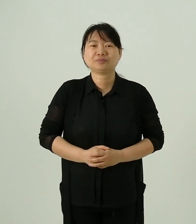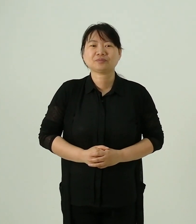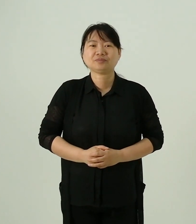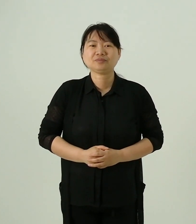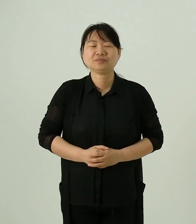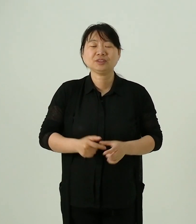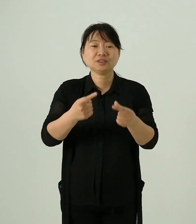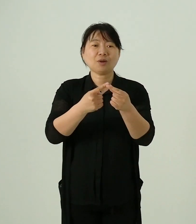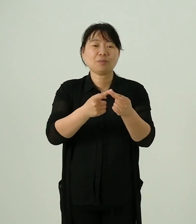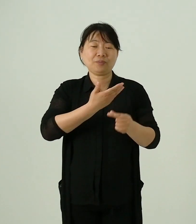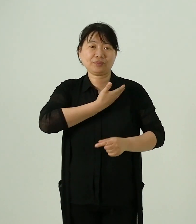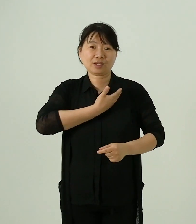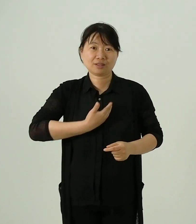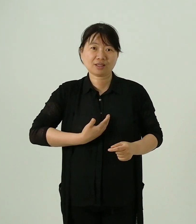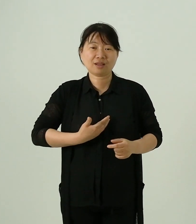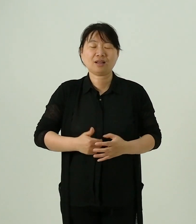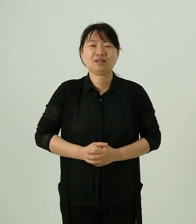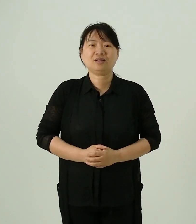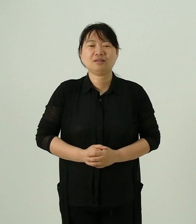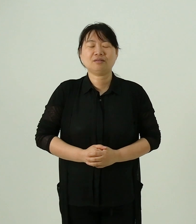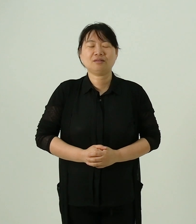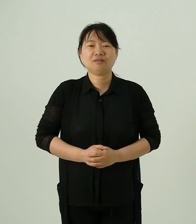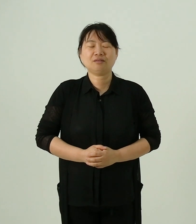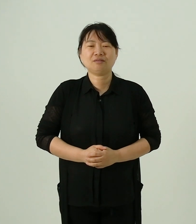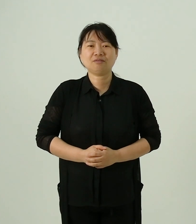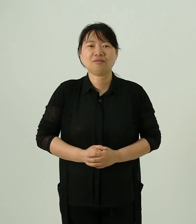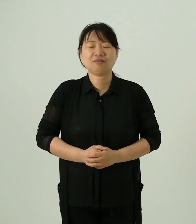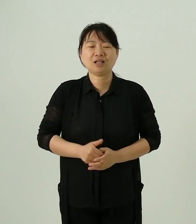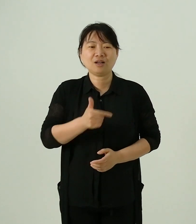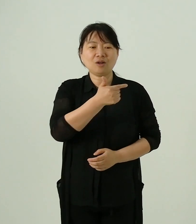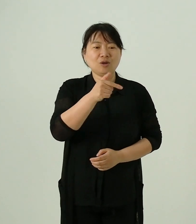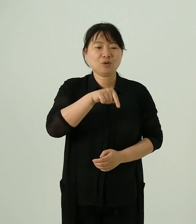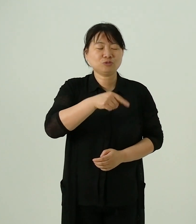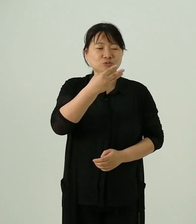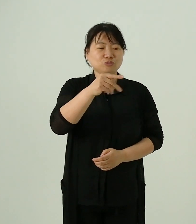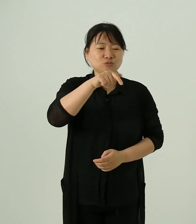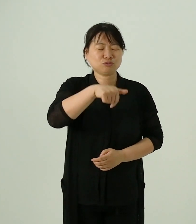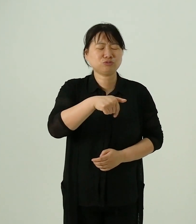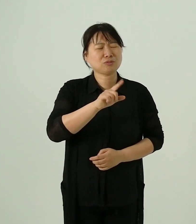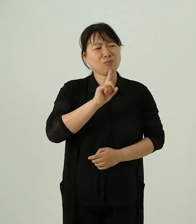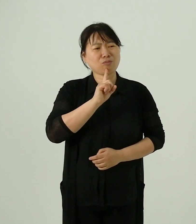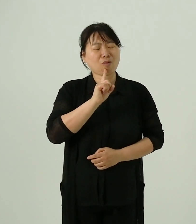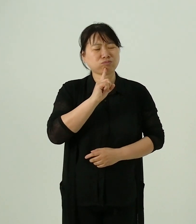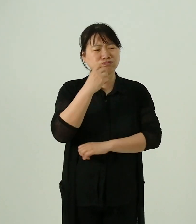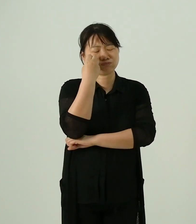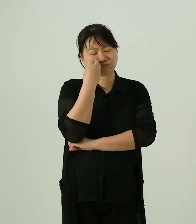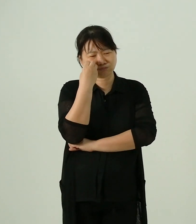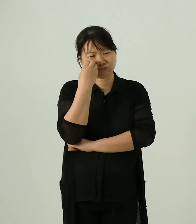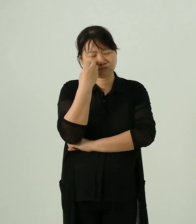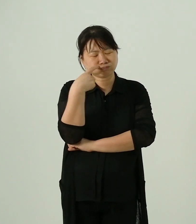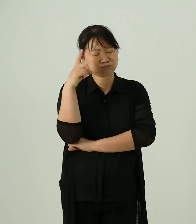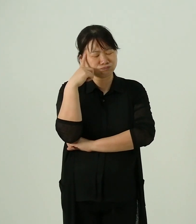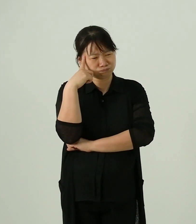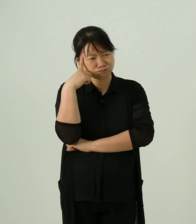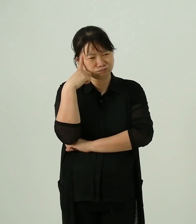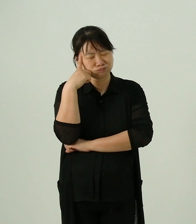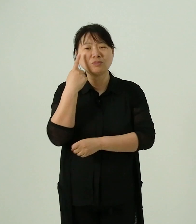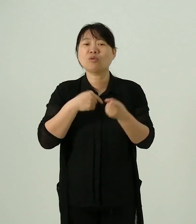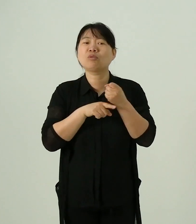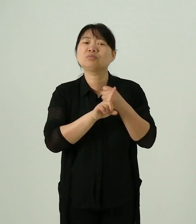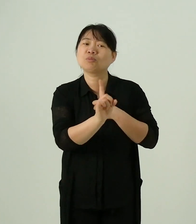첫 번째 제자, 왜 갑자기 누룩을 말씀하시지? 무슨